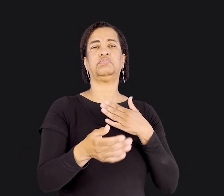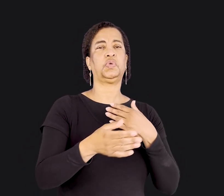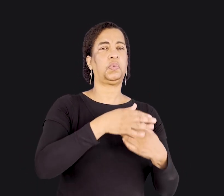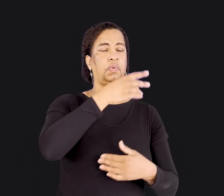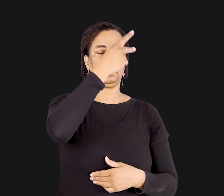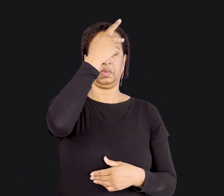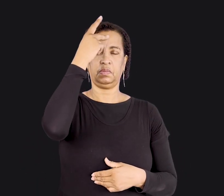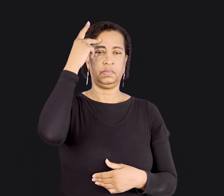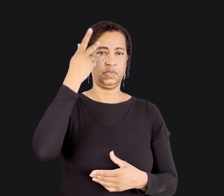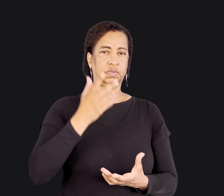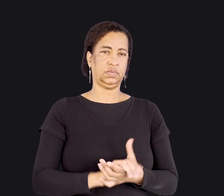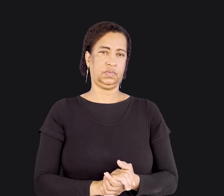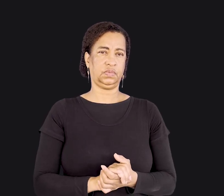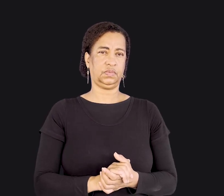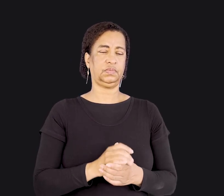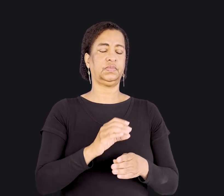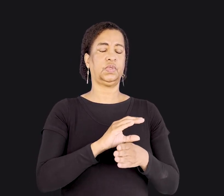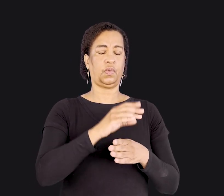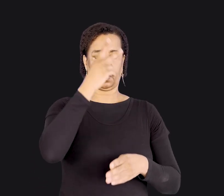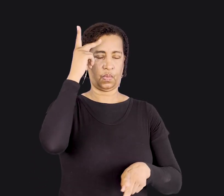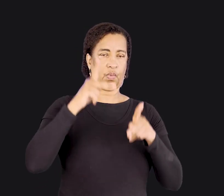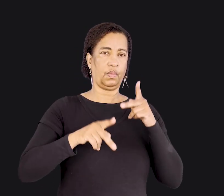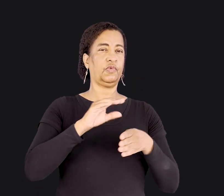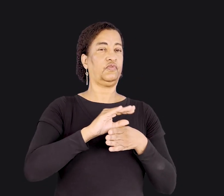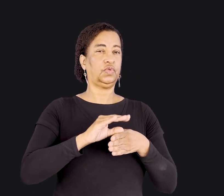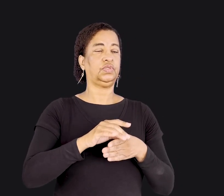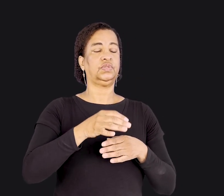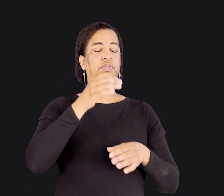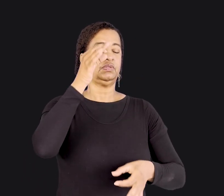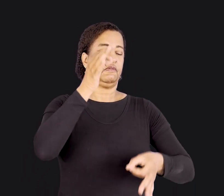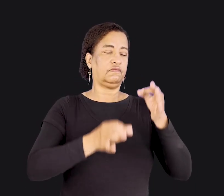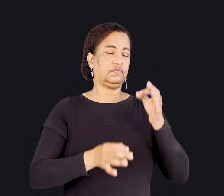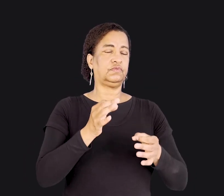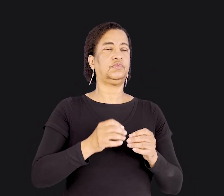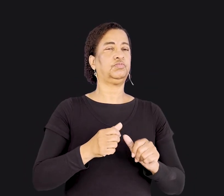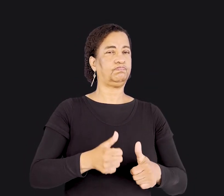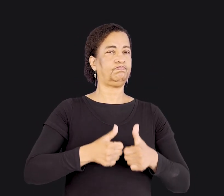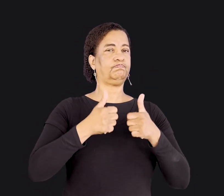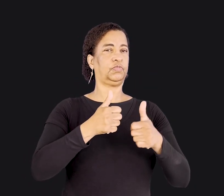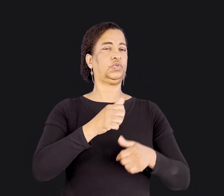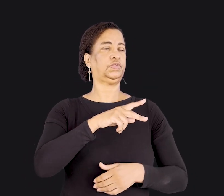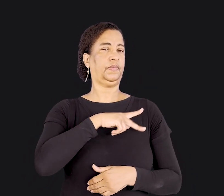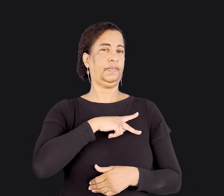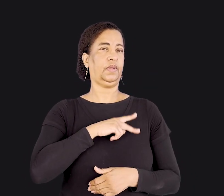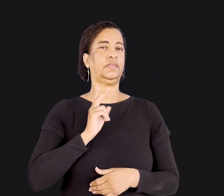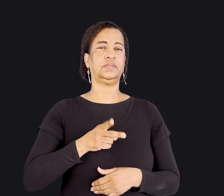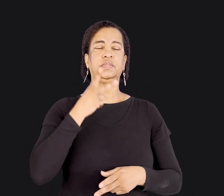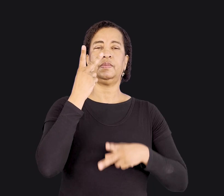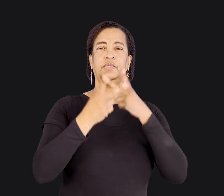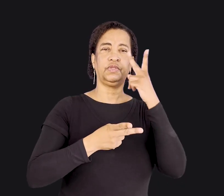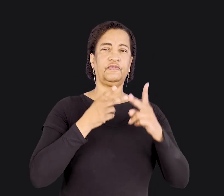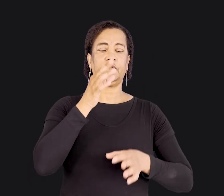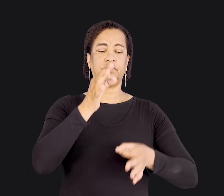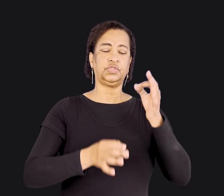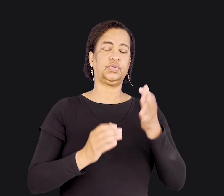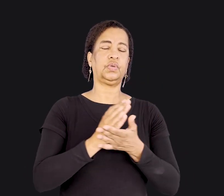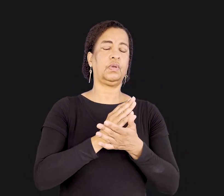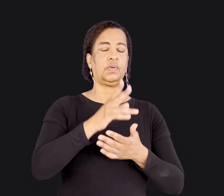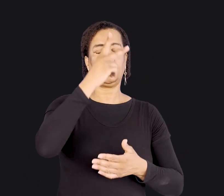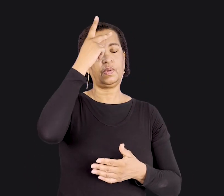tribunal humano. Os coríntios estavam fazendo um julgamento positivo de Paulo. Sempre que falamos em julgar alguém, imaginamos um